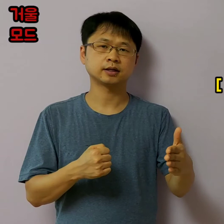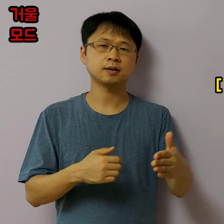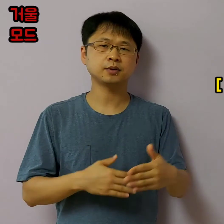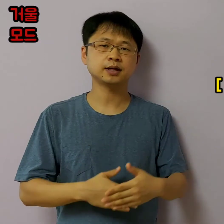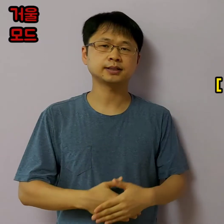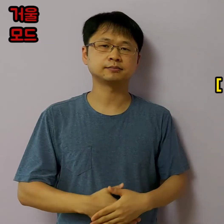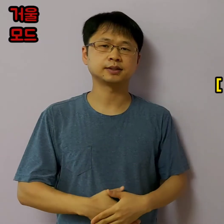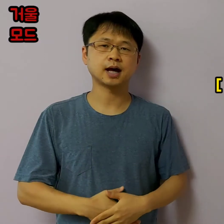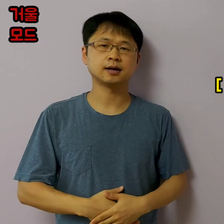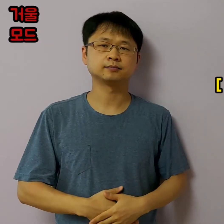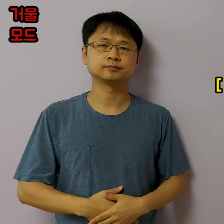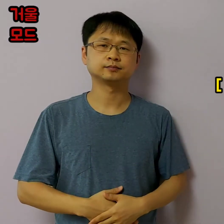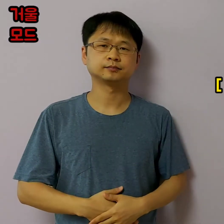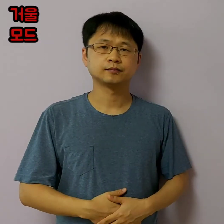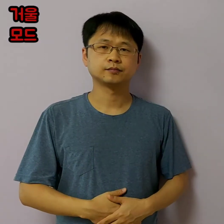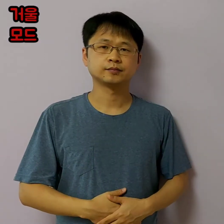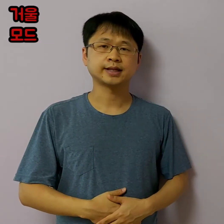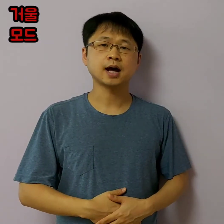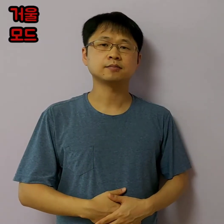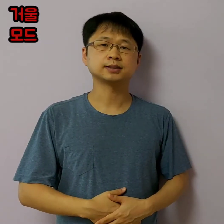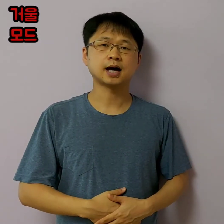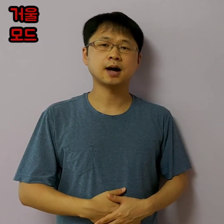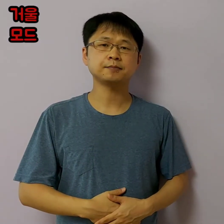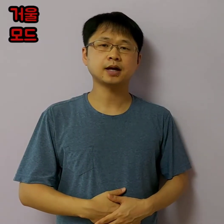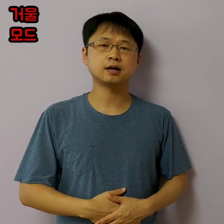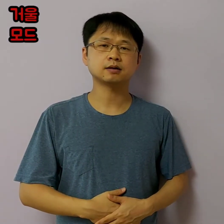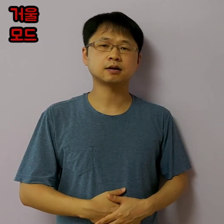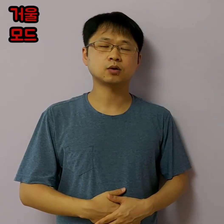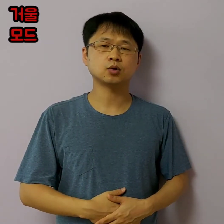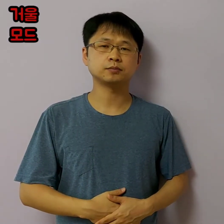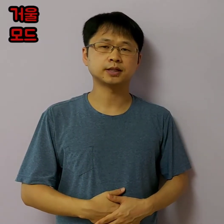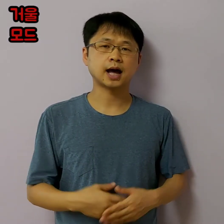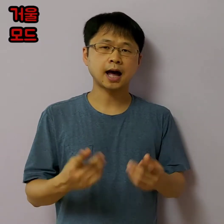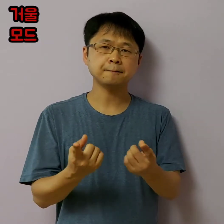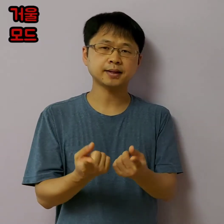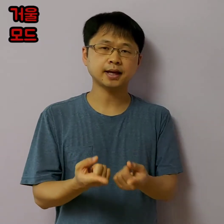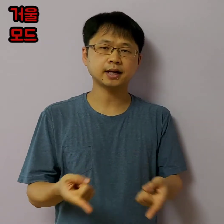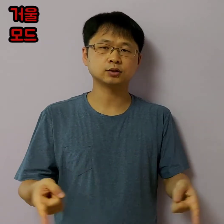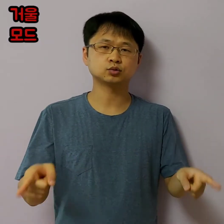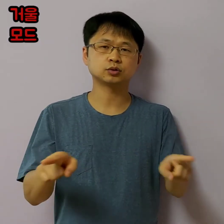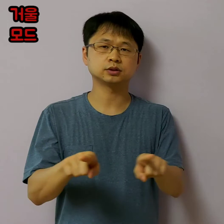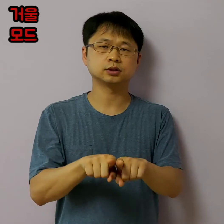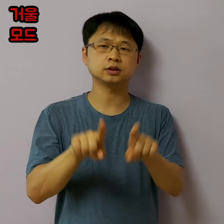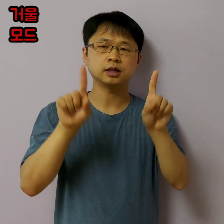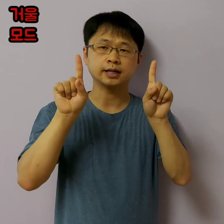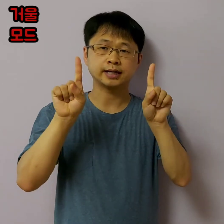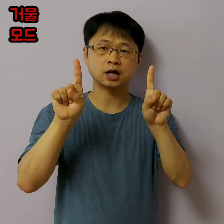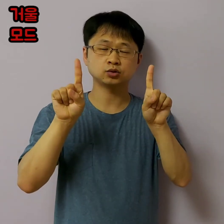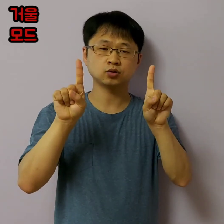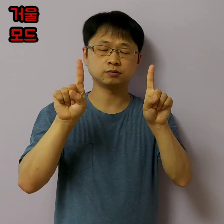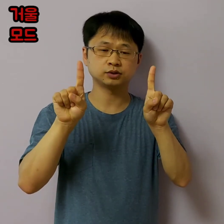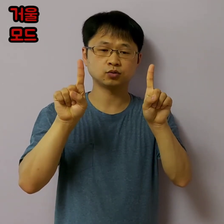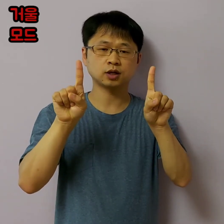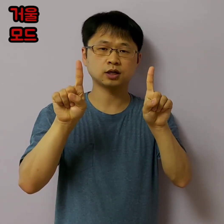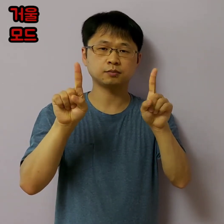이렇게 표현하였습니다. 네, 다음 가사 함께 할 거라고입니다. 함께라는 수어는 양손 검지손가락을